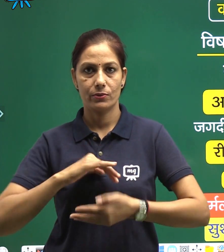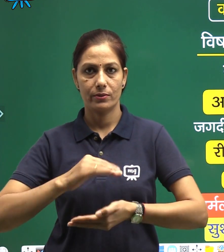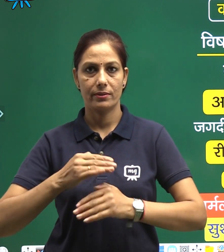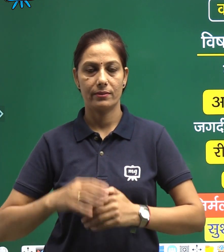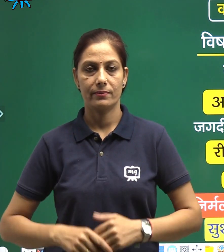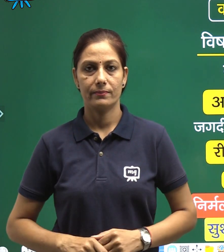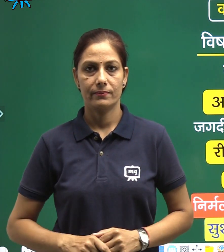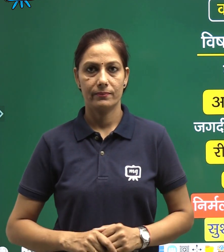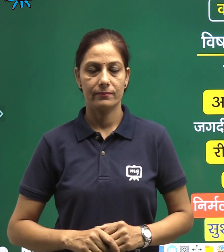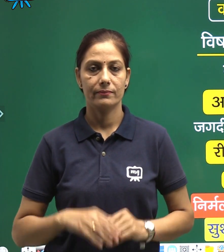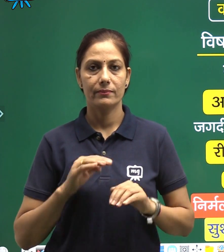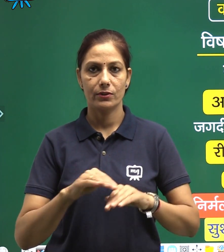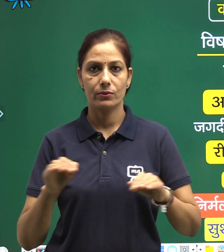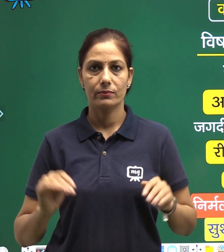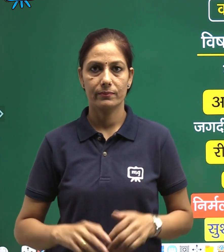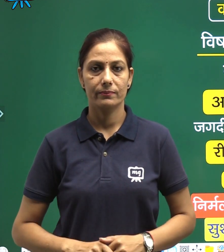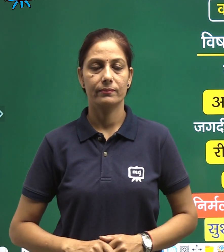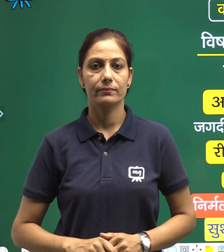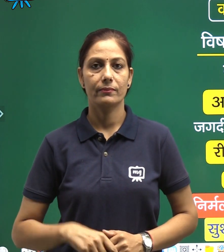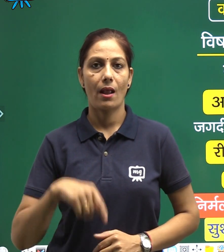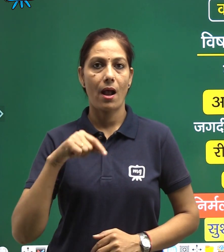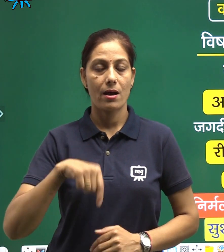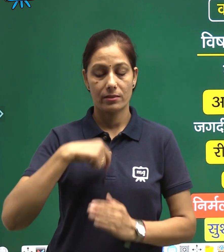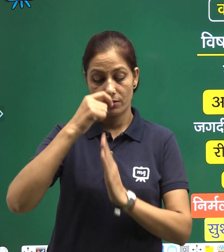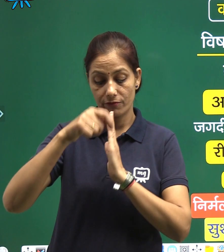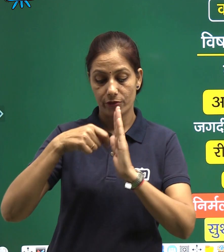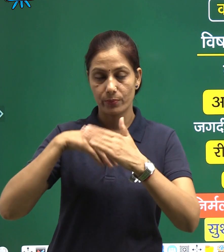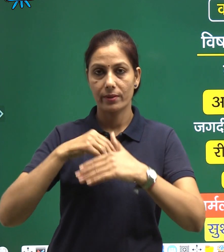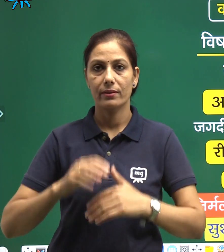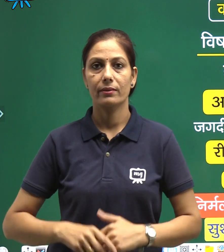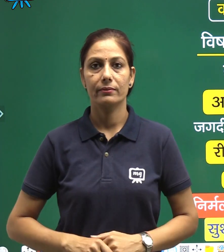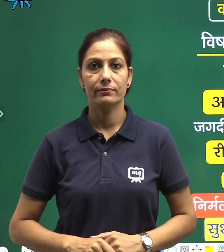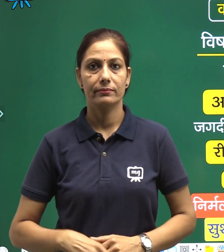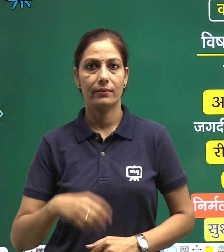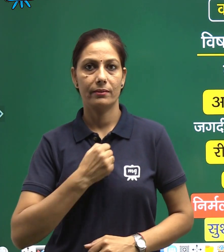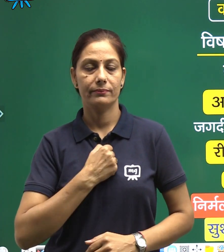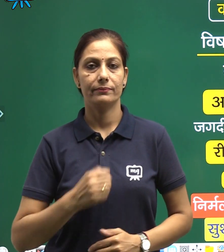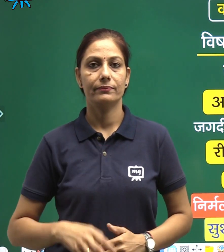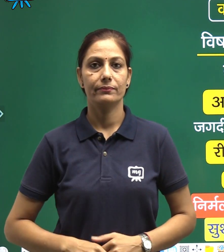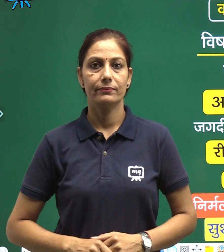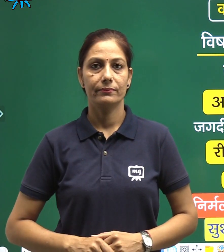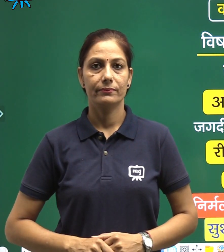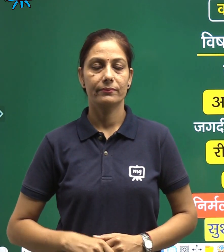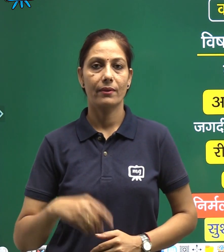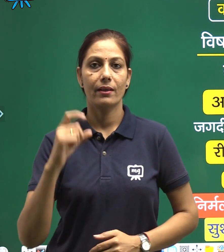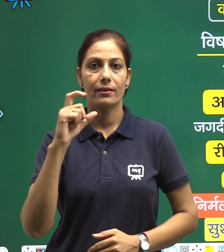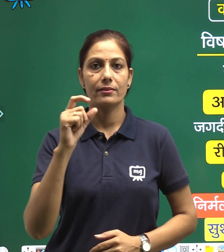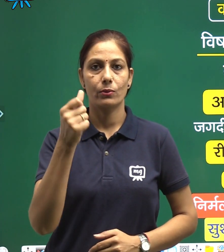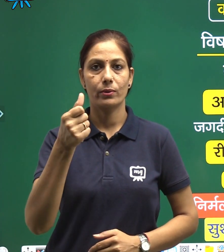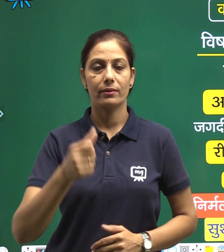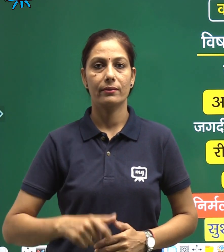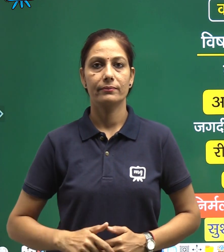चौधरी। बच्चों, आज के वीडियो में हम कक्षा 9